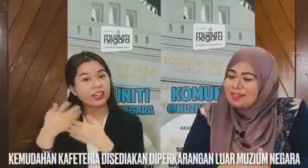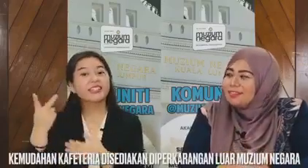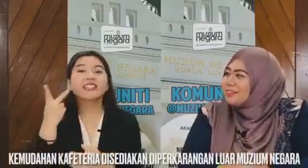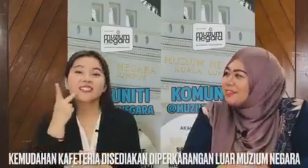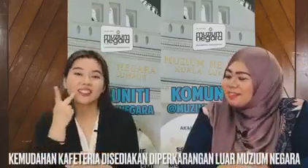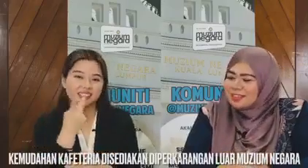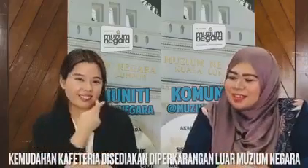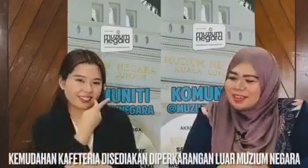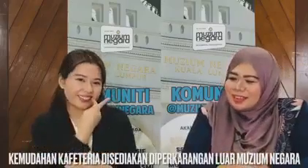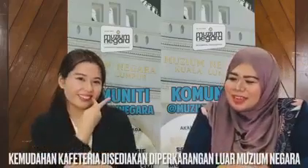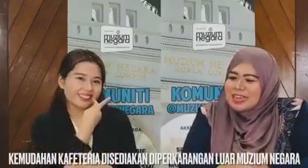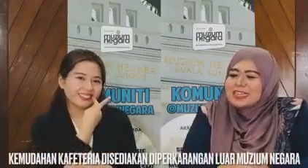kemudahan kafeteria